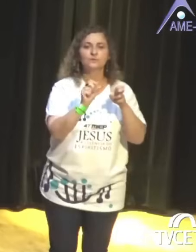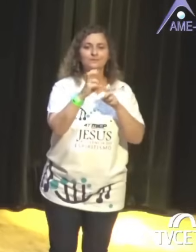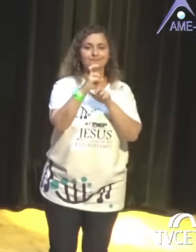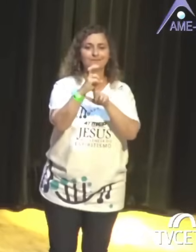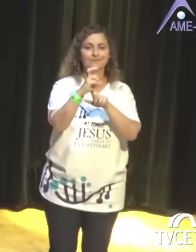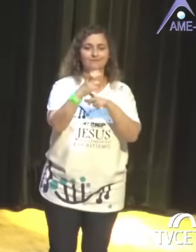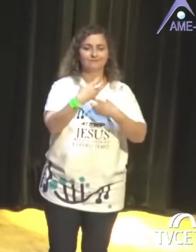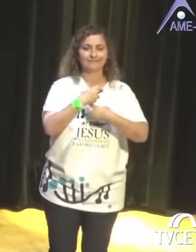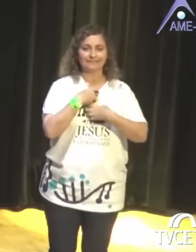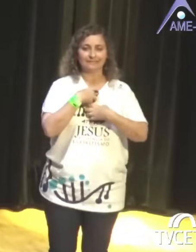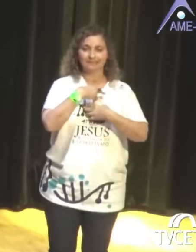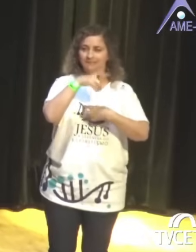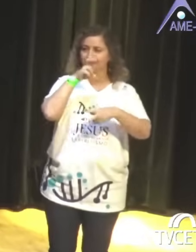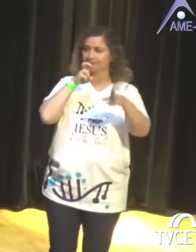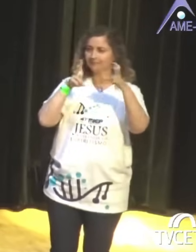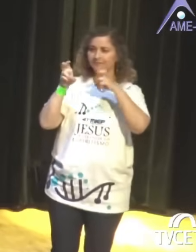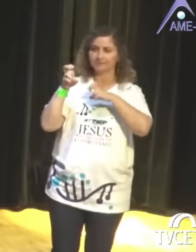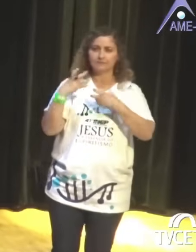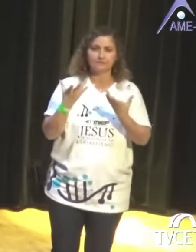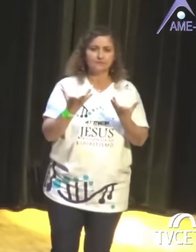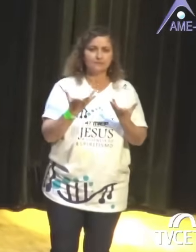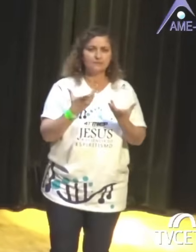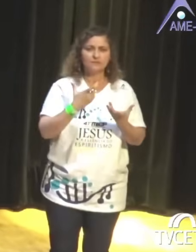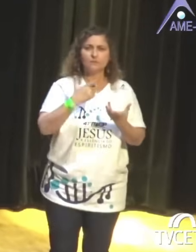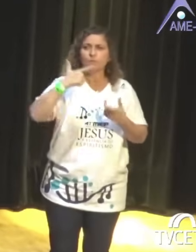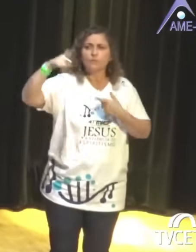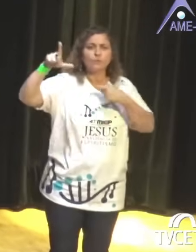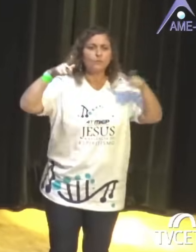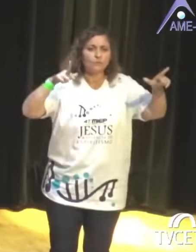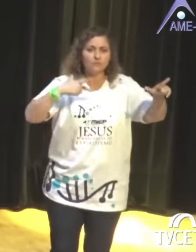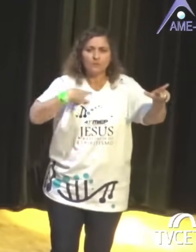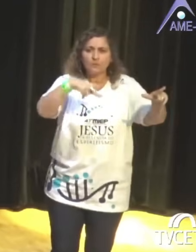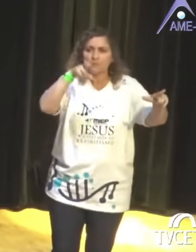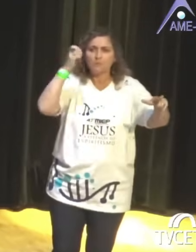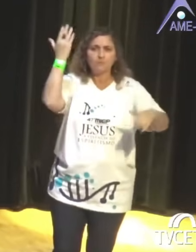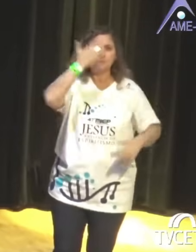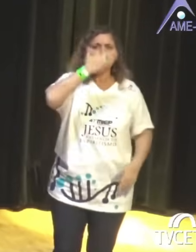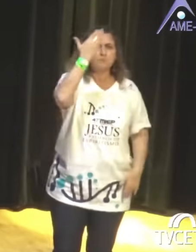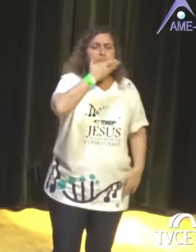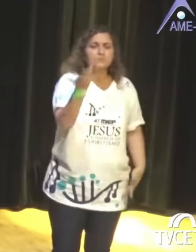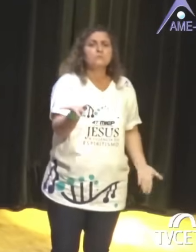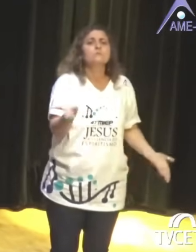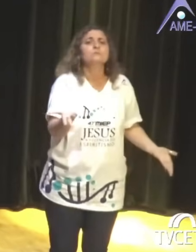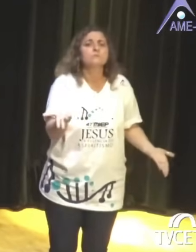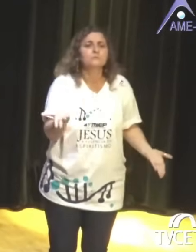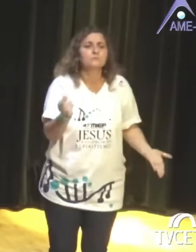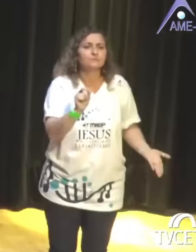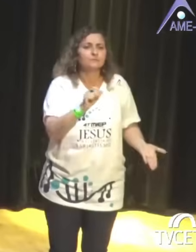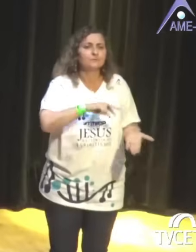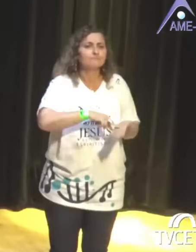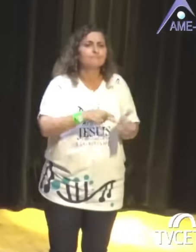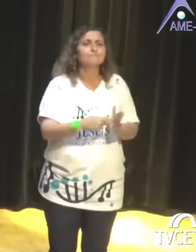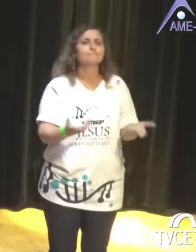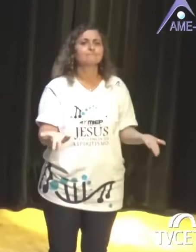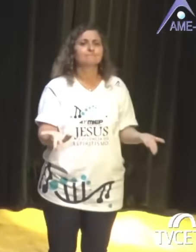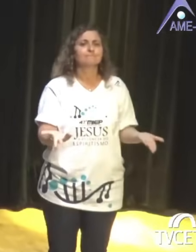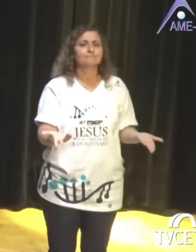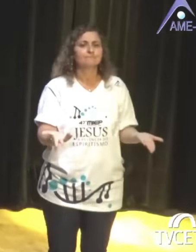e o que passa disso O que passa disso é imaginado